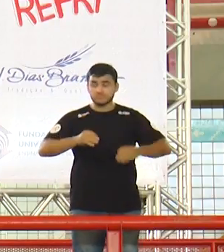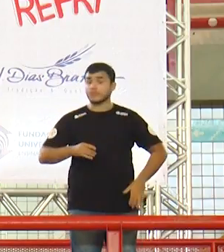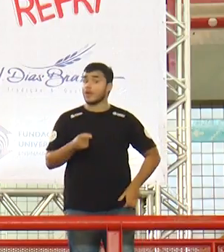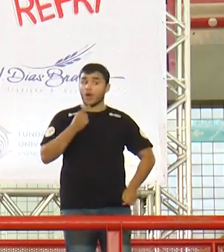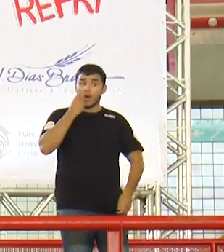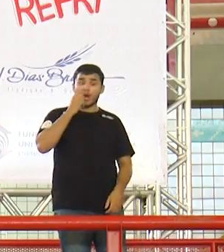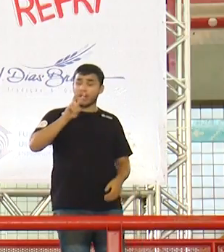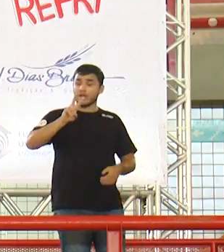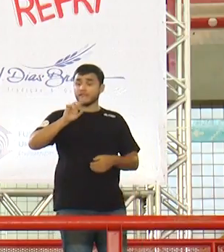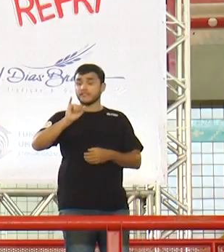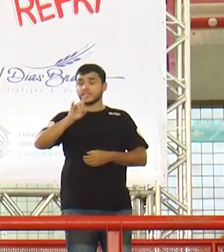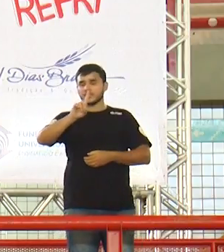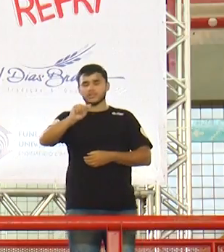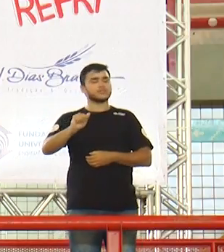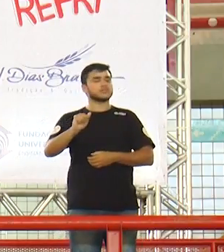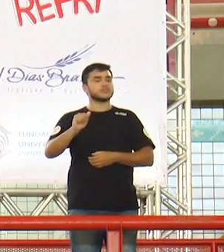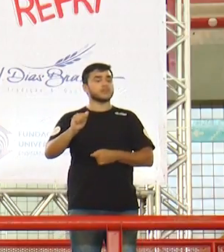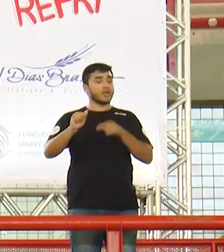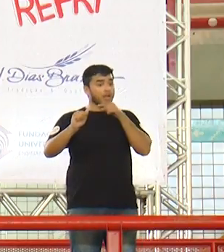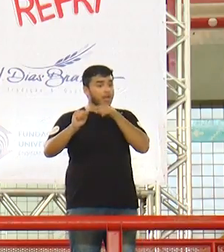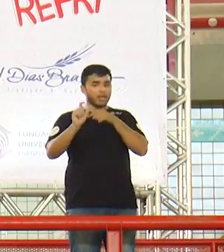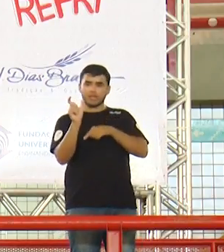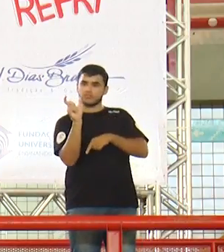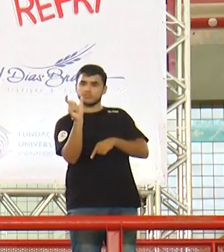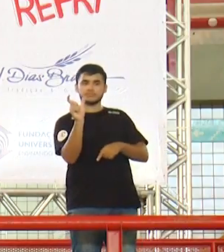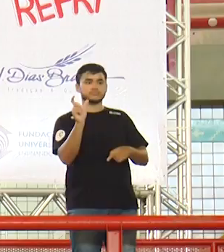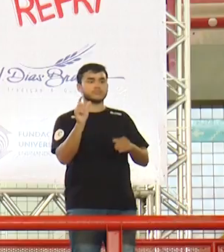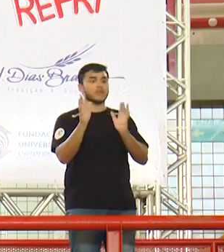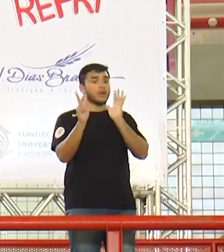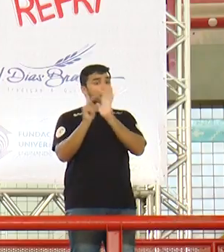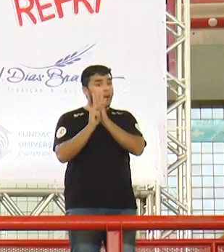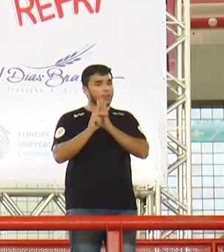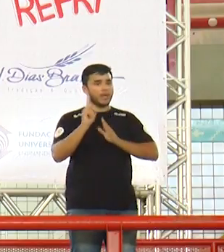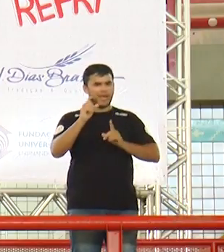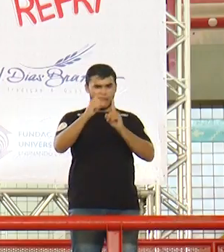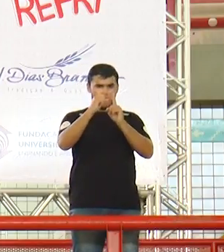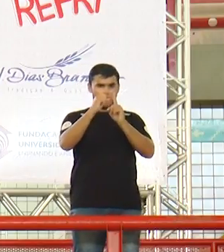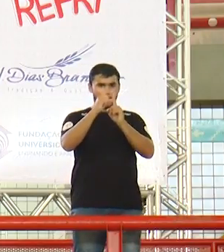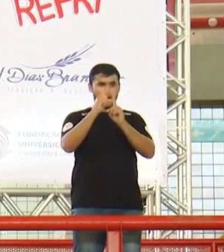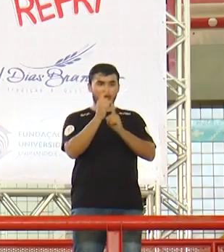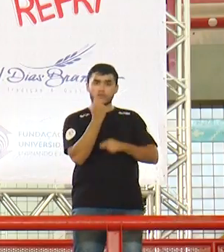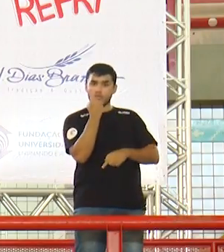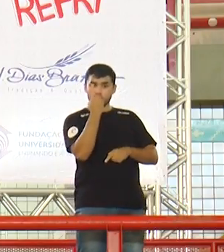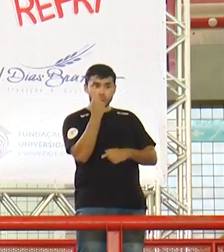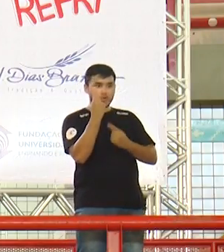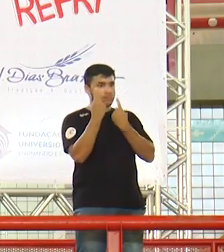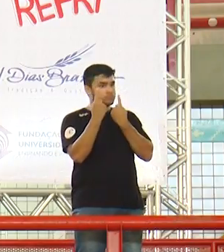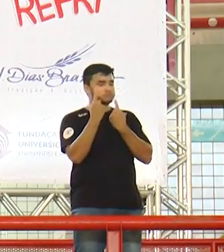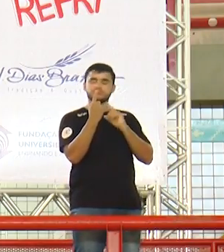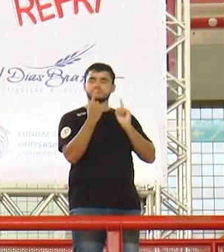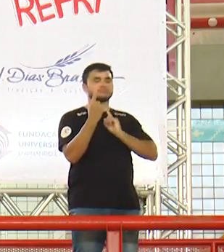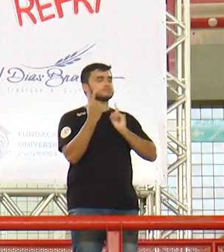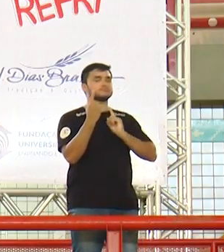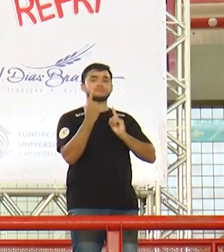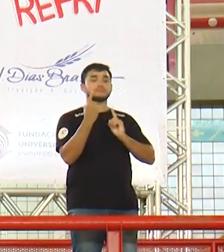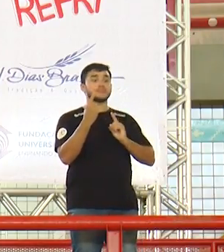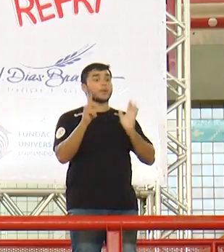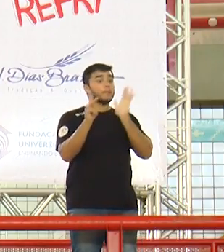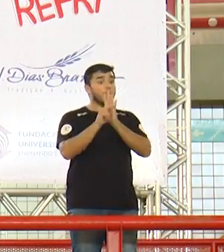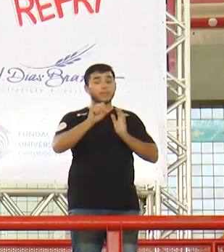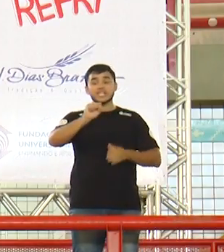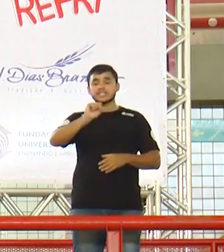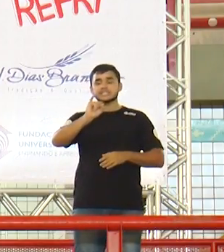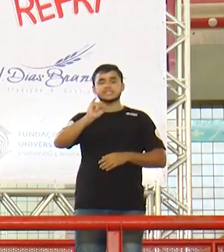Sabe por quê? Porque função sintática não é palavra. Função sintática